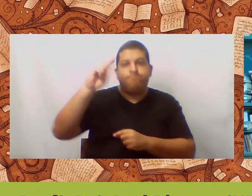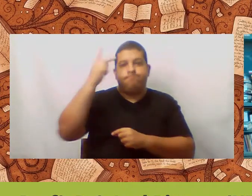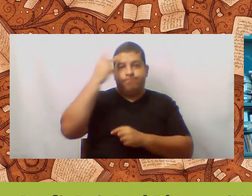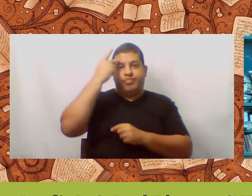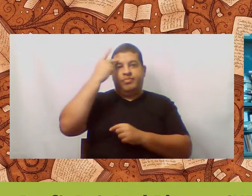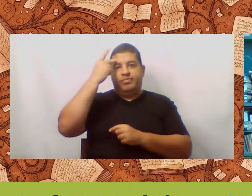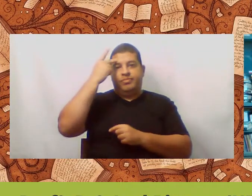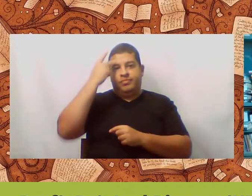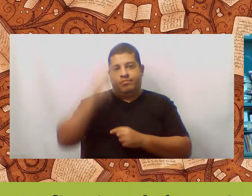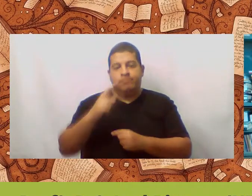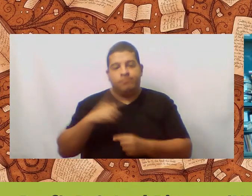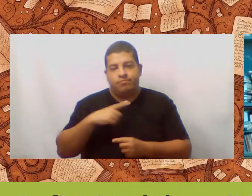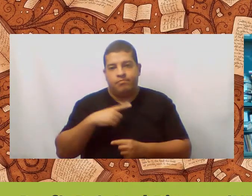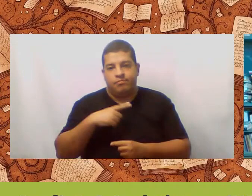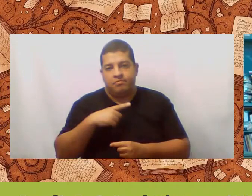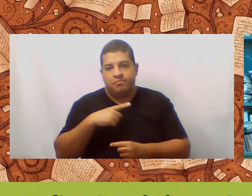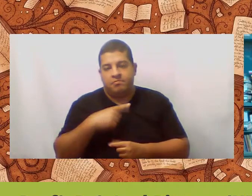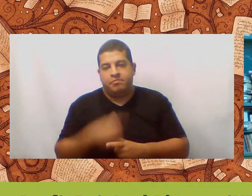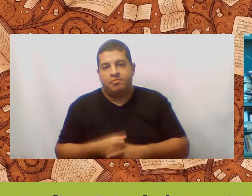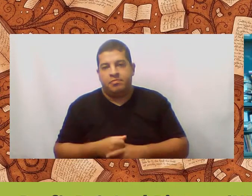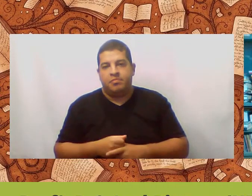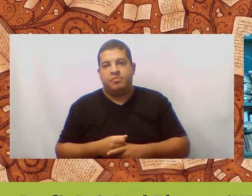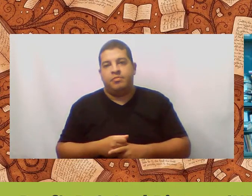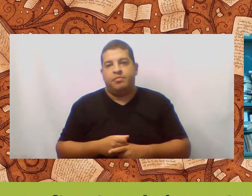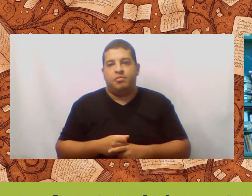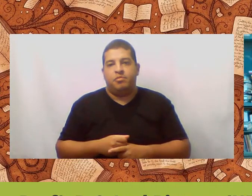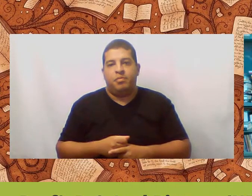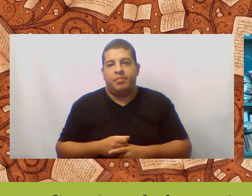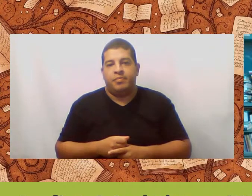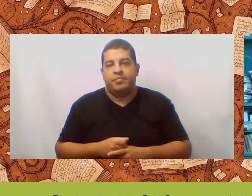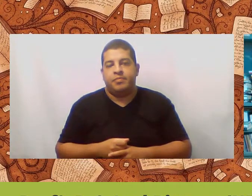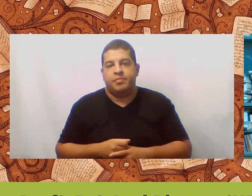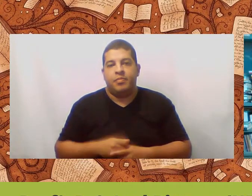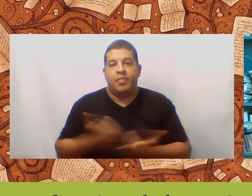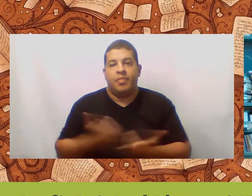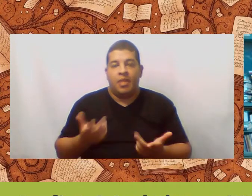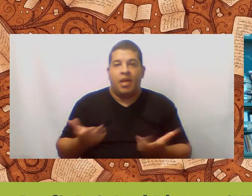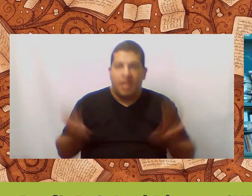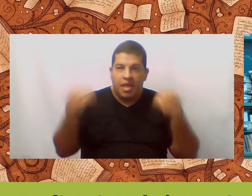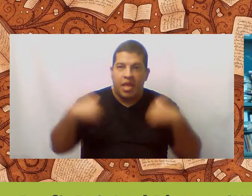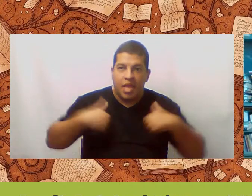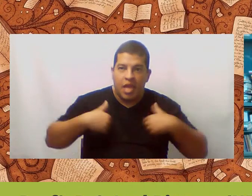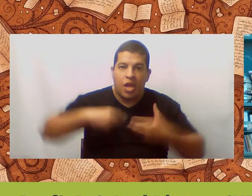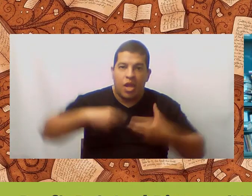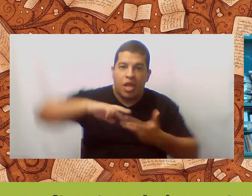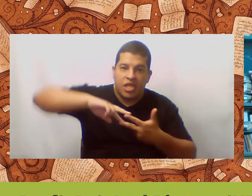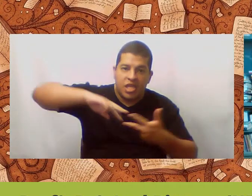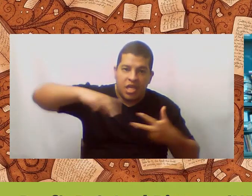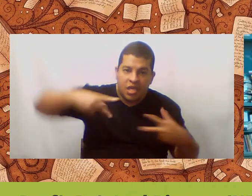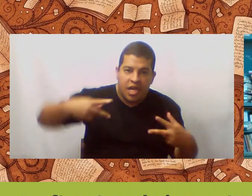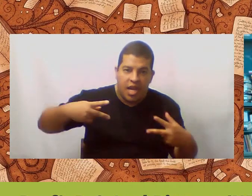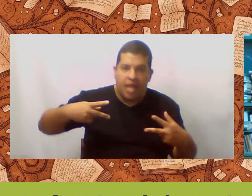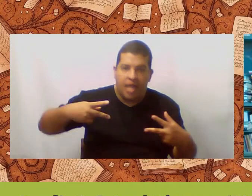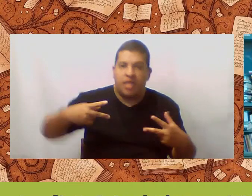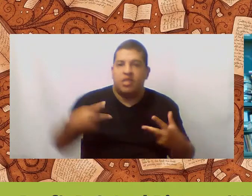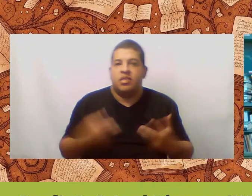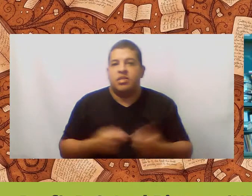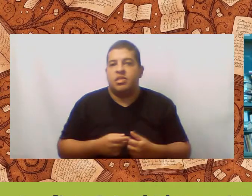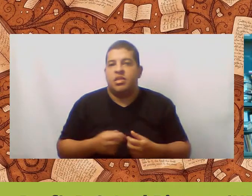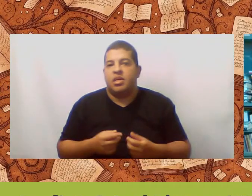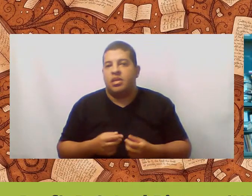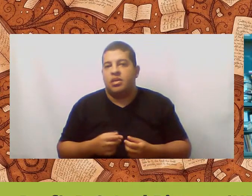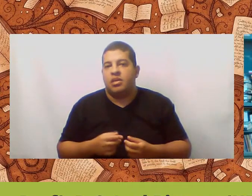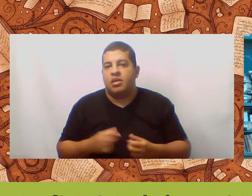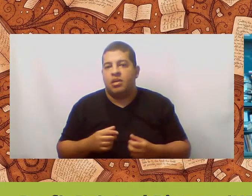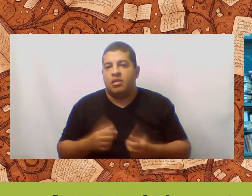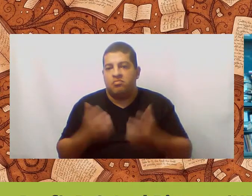biologia que eles nasceram, com a condição genética que eles nasceram, e ao mesmo tempo eles fazem uma ruptura, né,